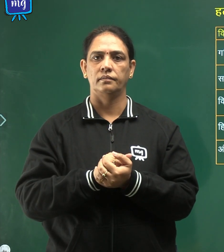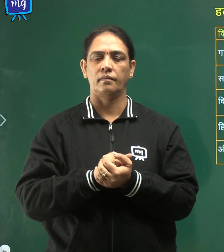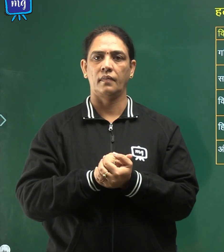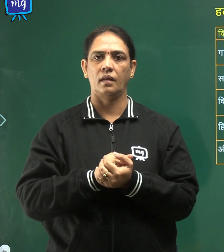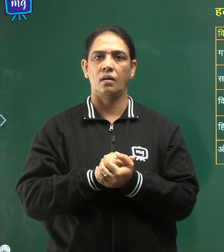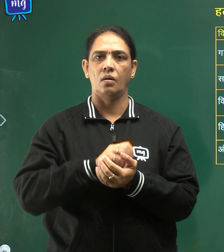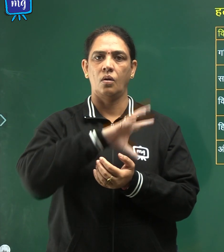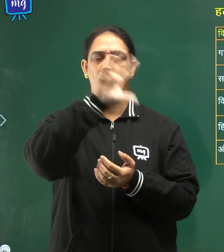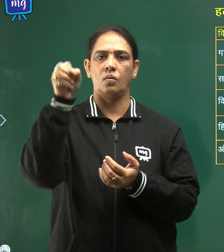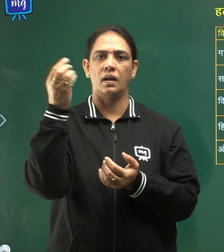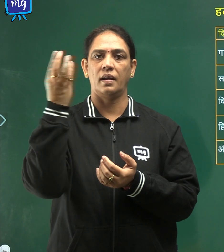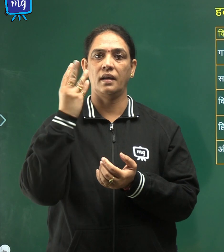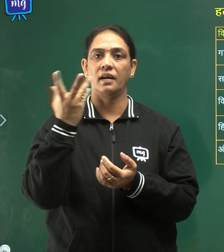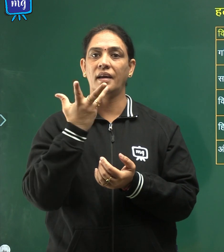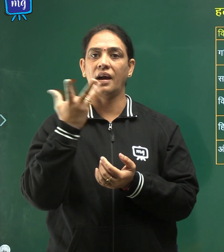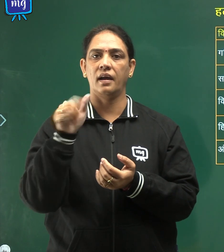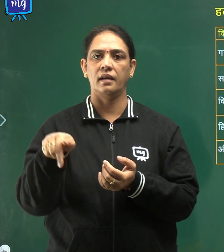कुल अंक कितने हैं